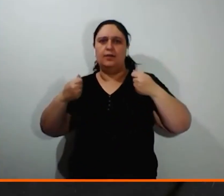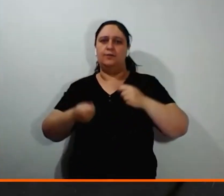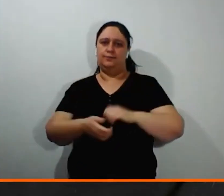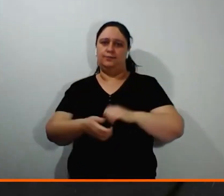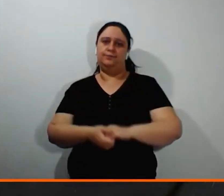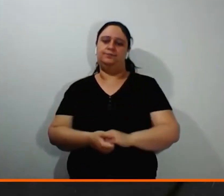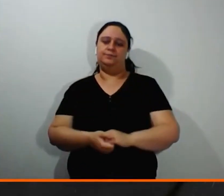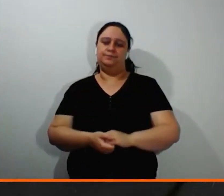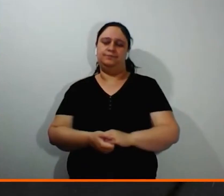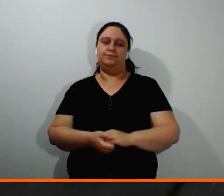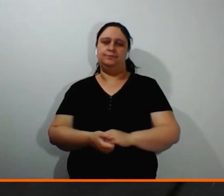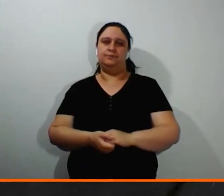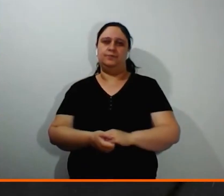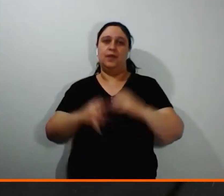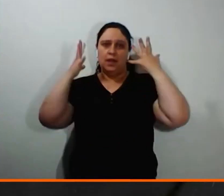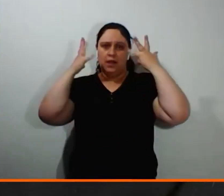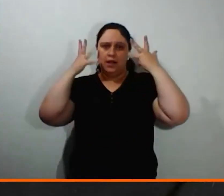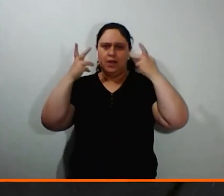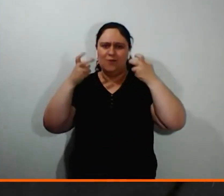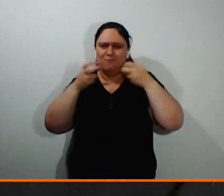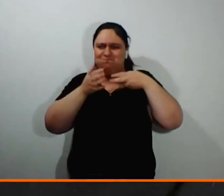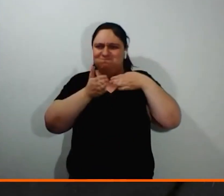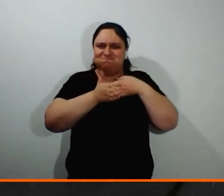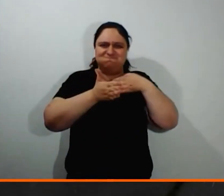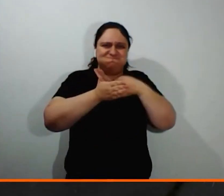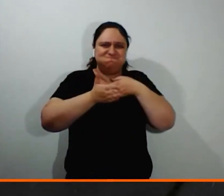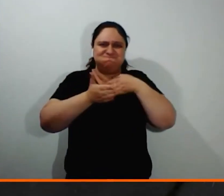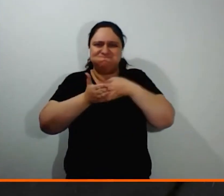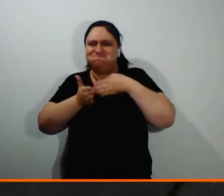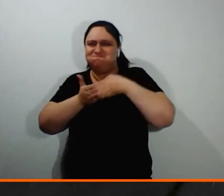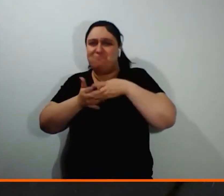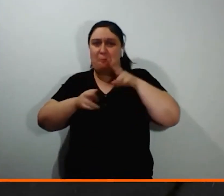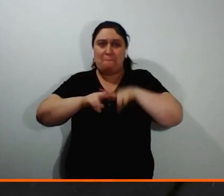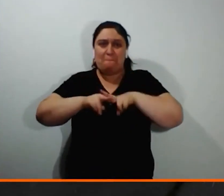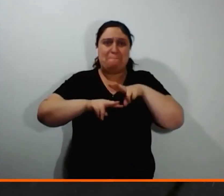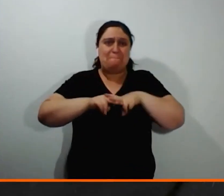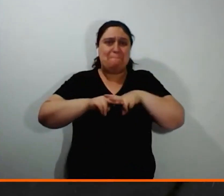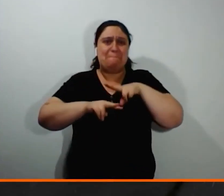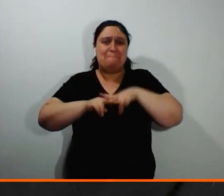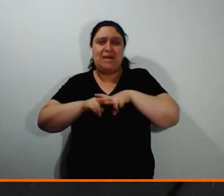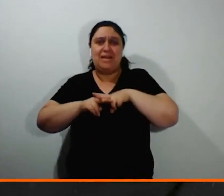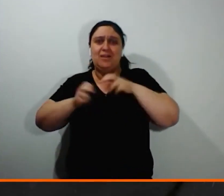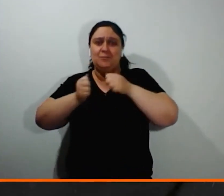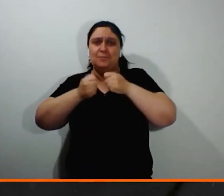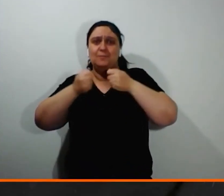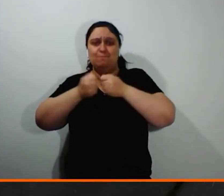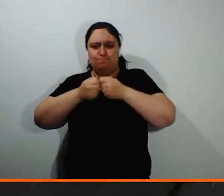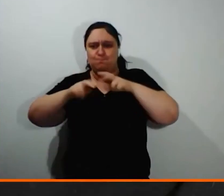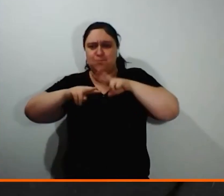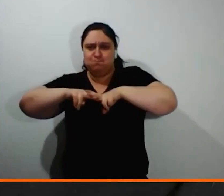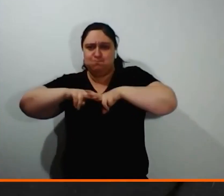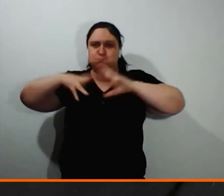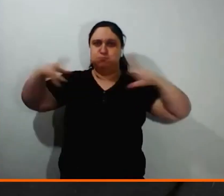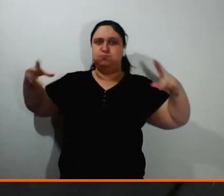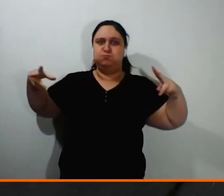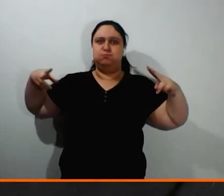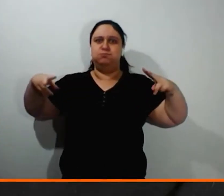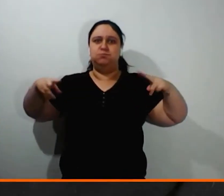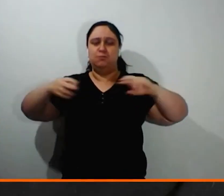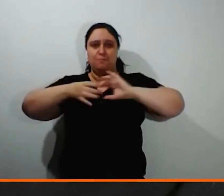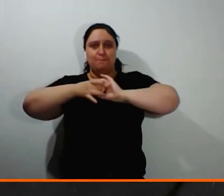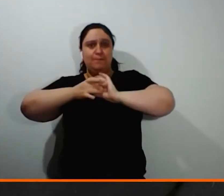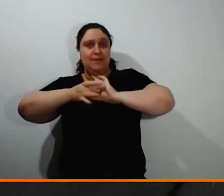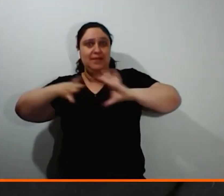em você, está enjaulado em você. Solta leão! Como que faz